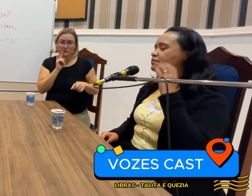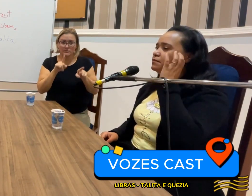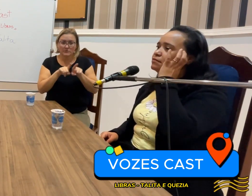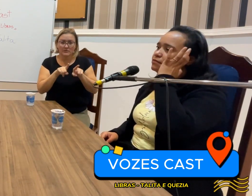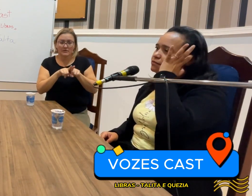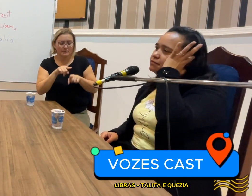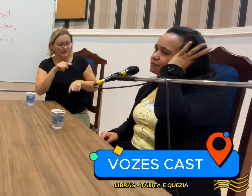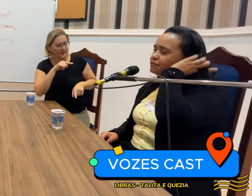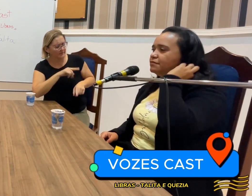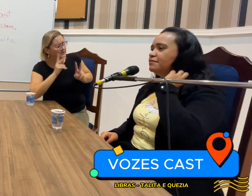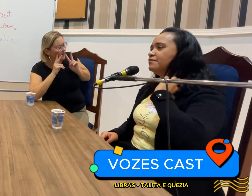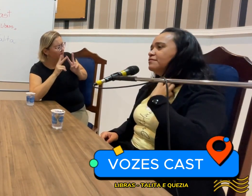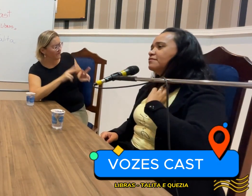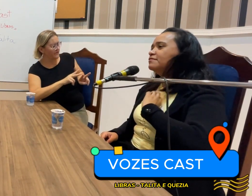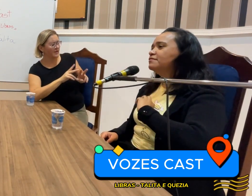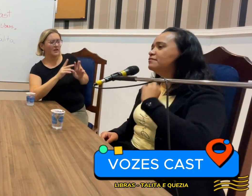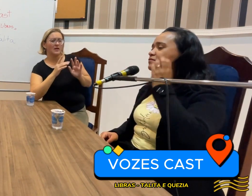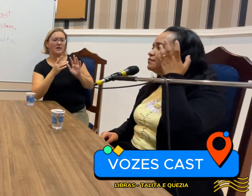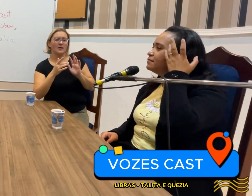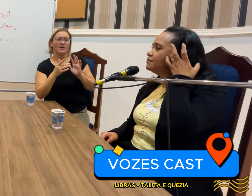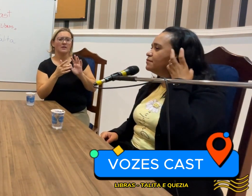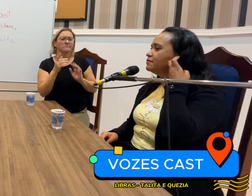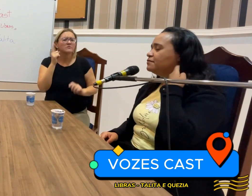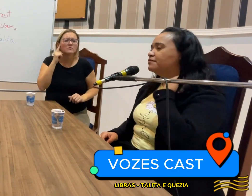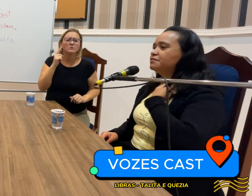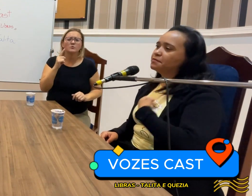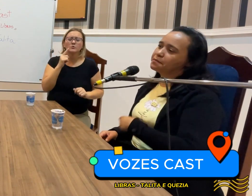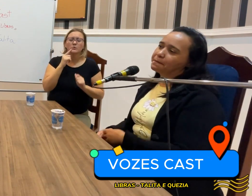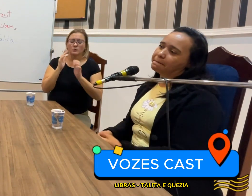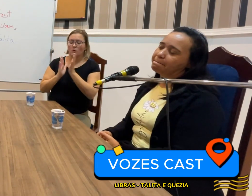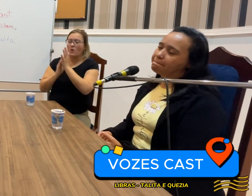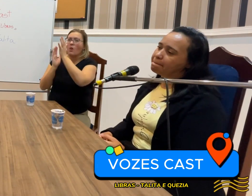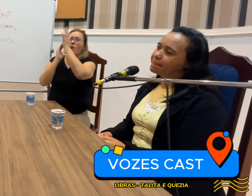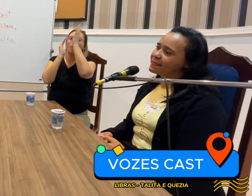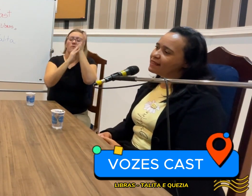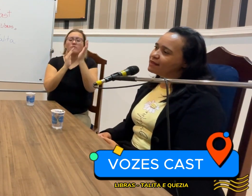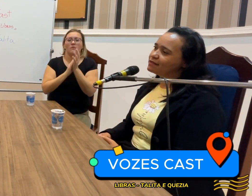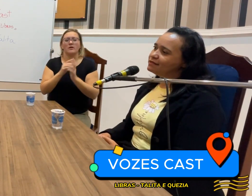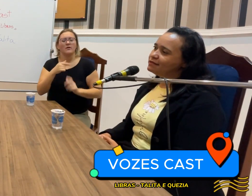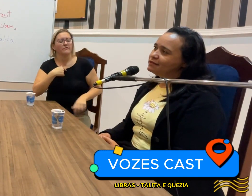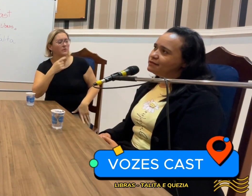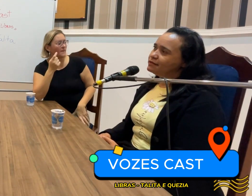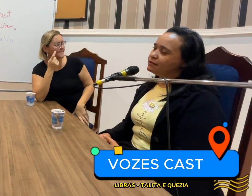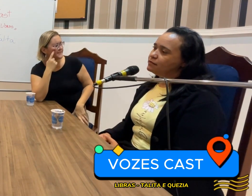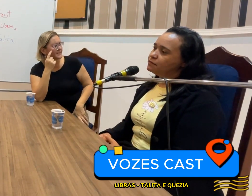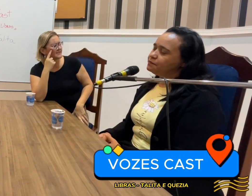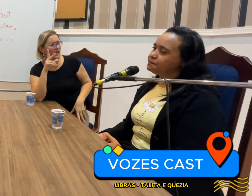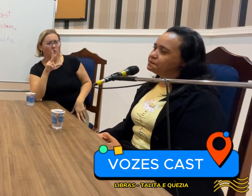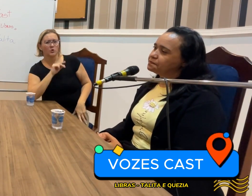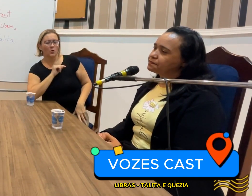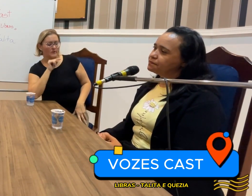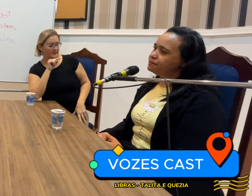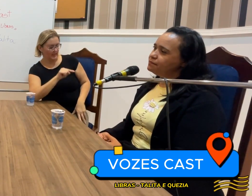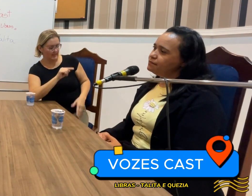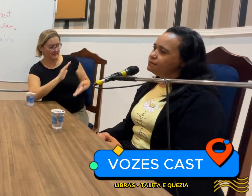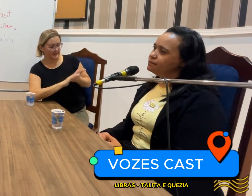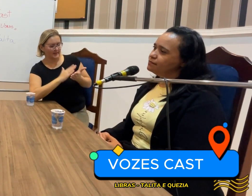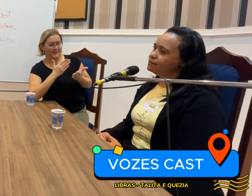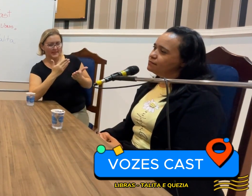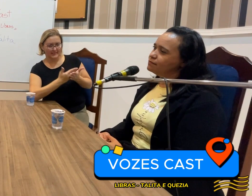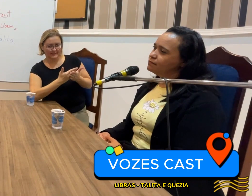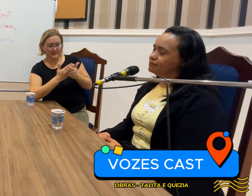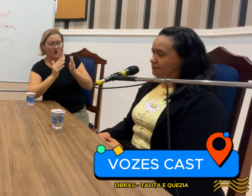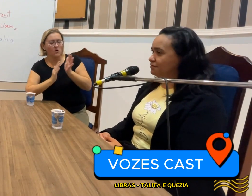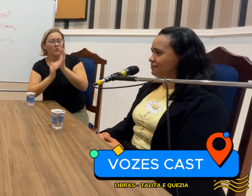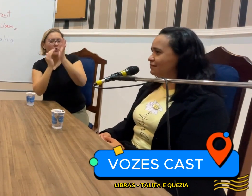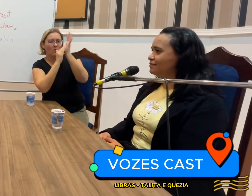deles adorarem, e eu falo, quão importante é esse trabalho, porque mesmo sendo aquele